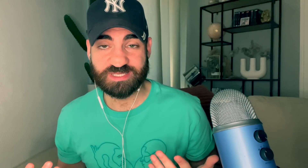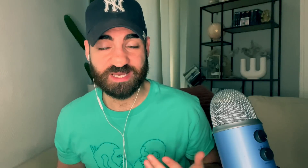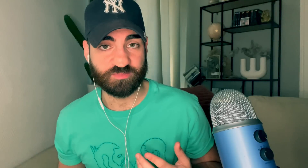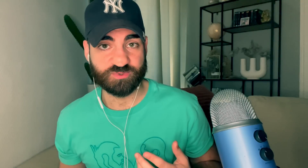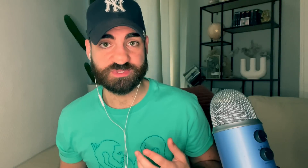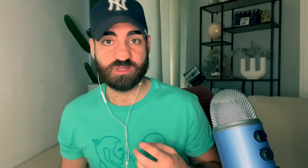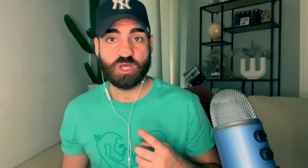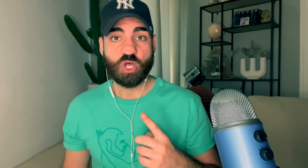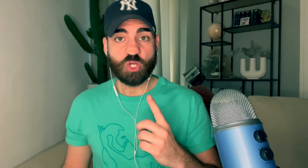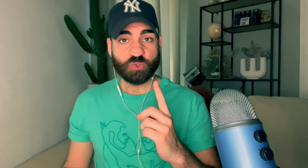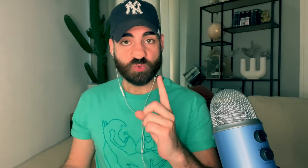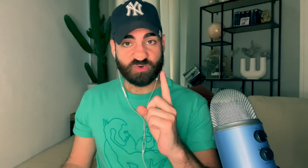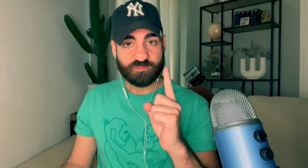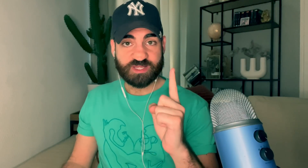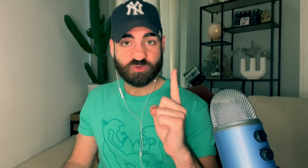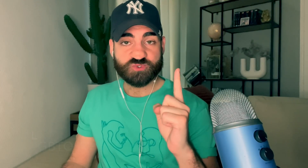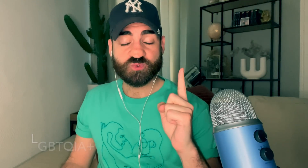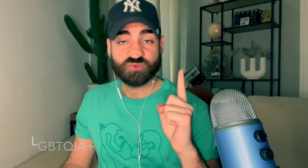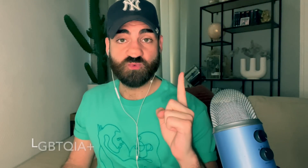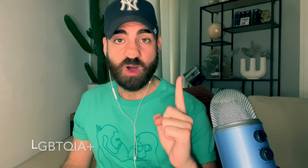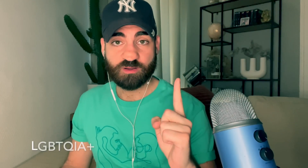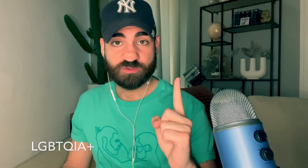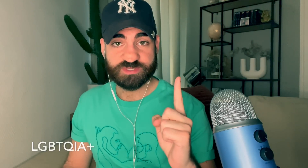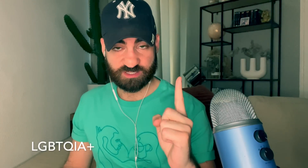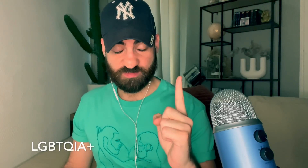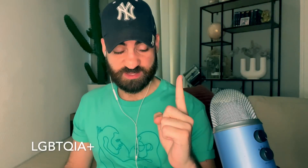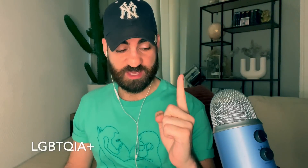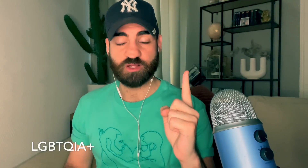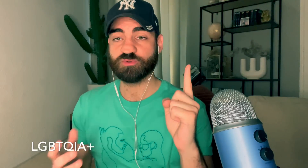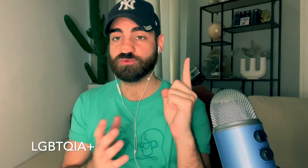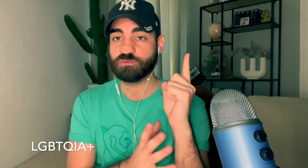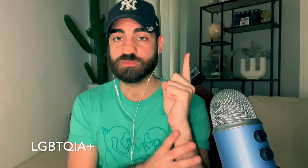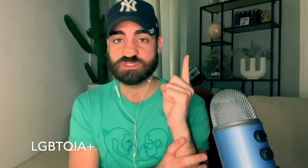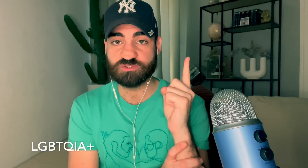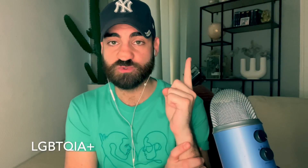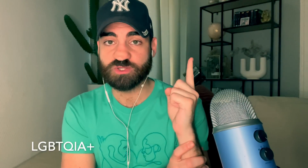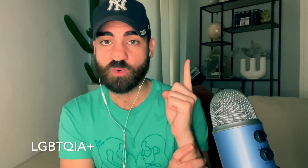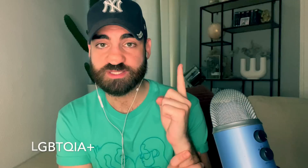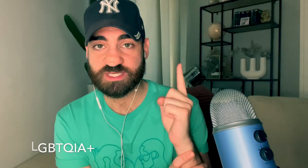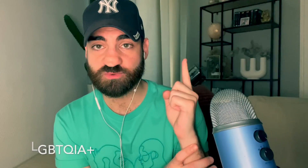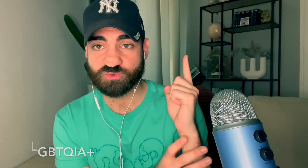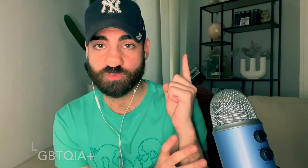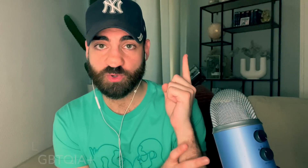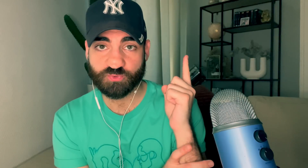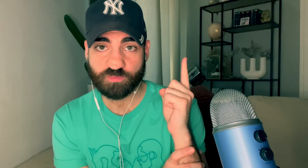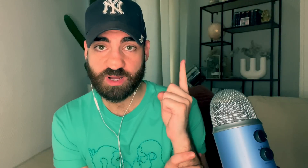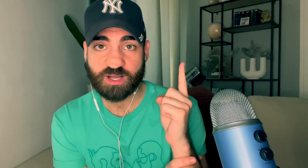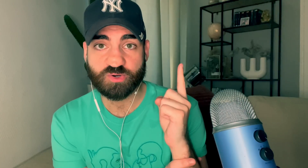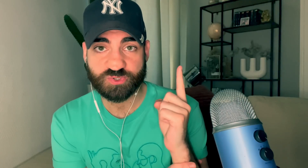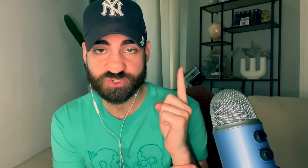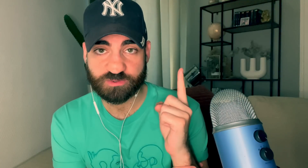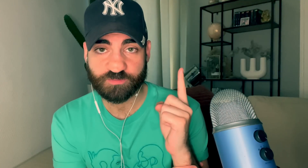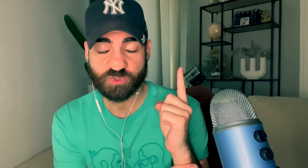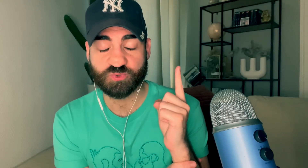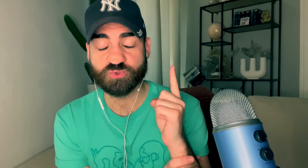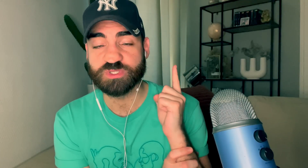LGBTQIA+. Donc on va mettre son doigt de cette manière. Si tu es droitier, donc tu prends ton bras gauche que tu n'utilises